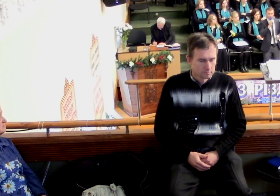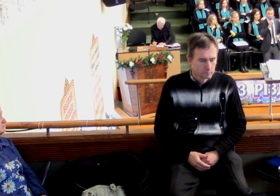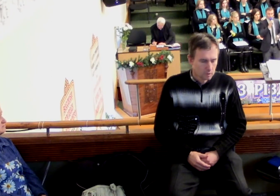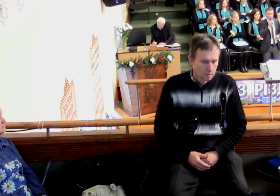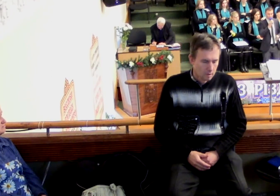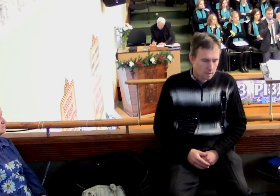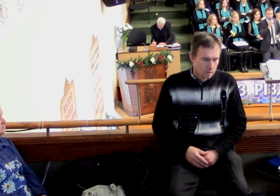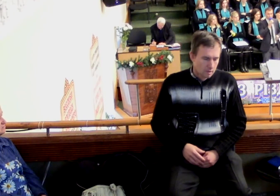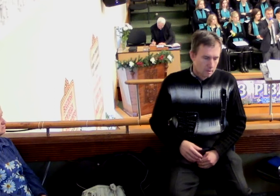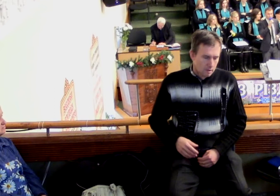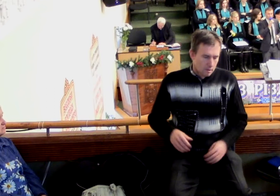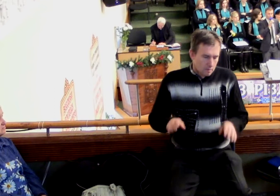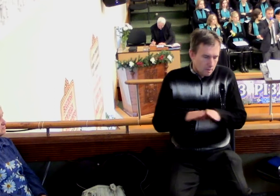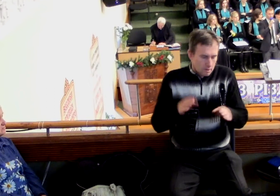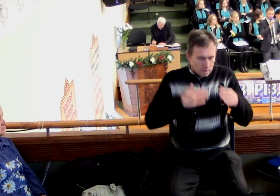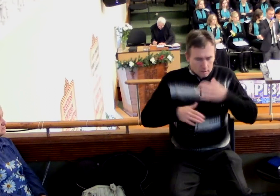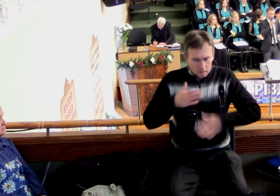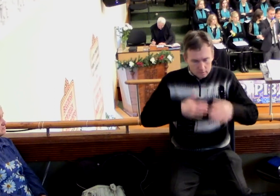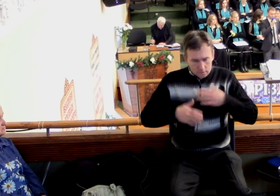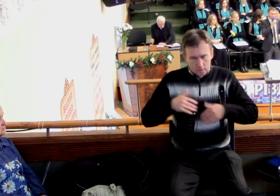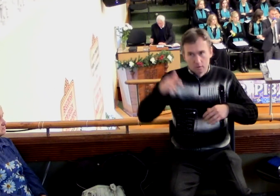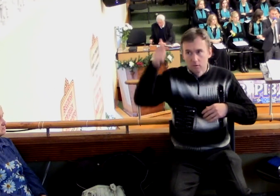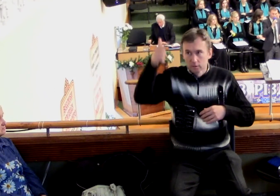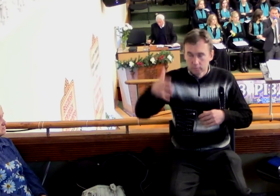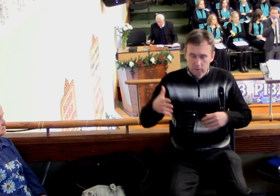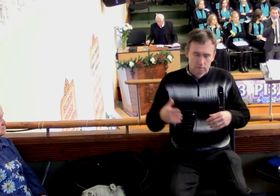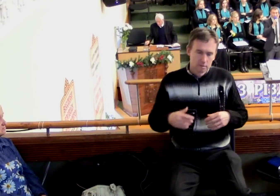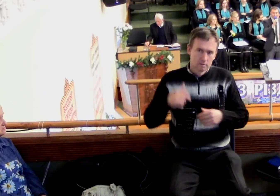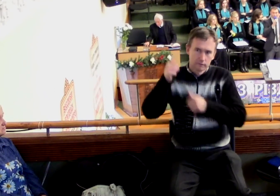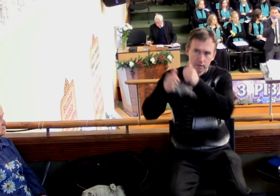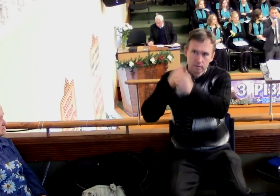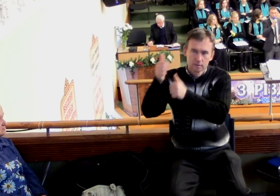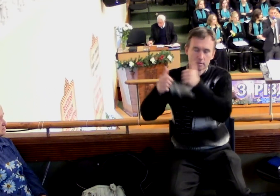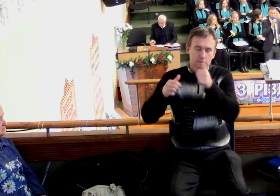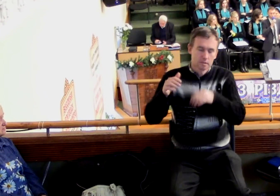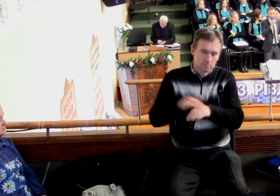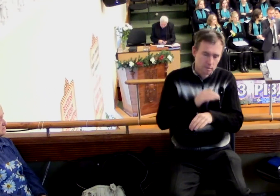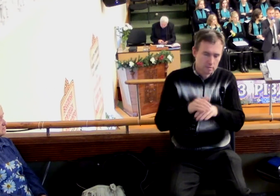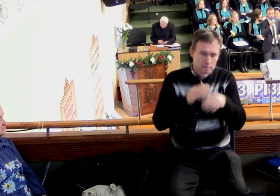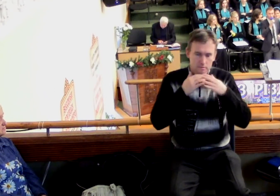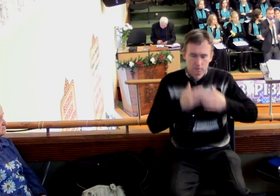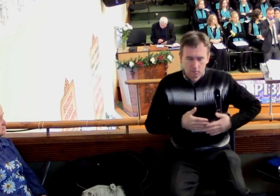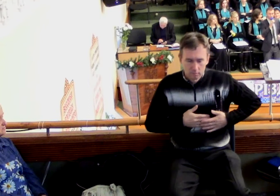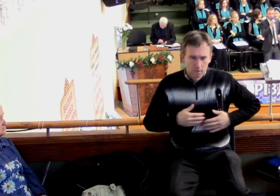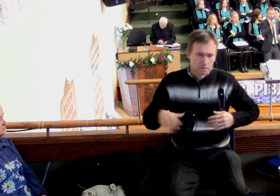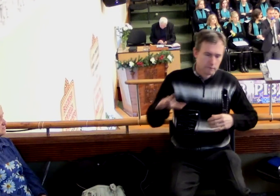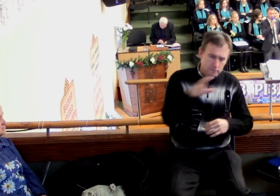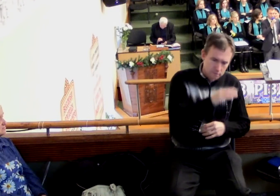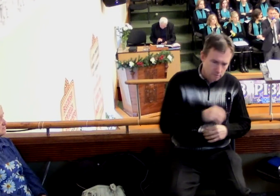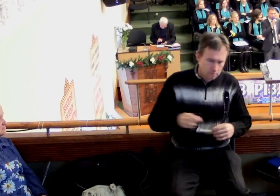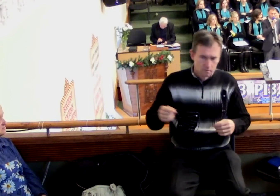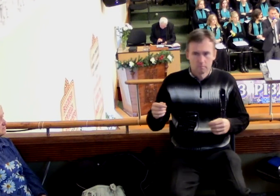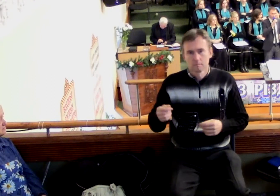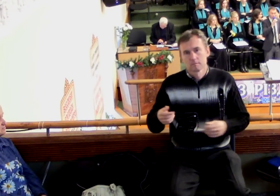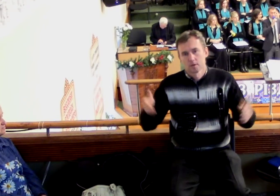Душа моя, ты Господа хвали, за милость и любовь Его, за все